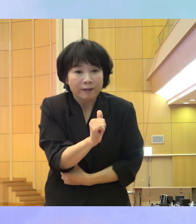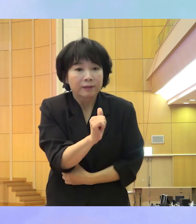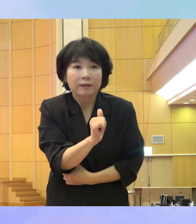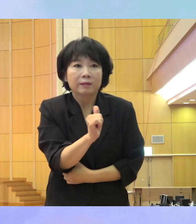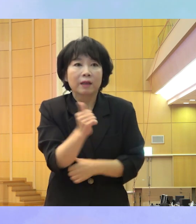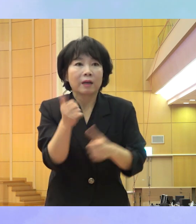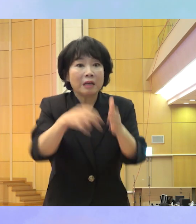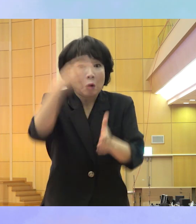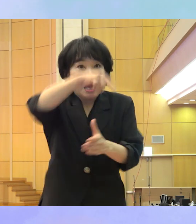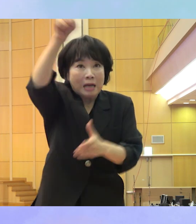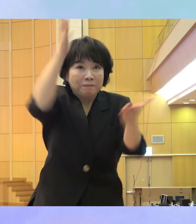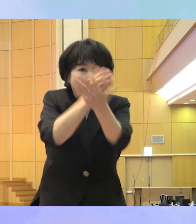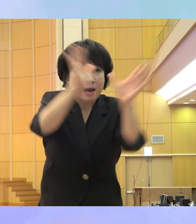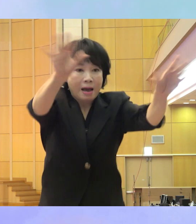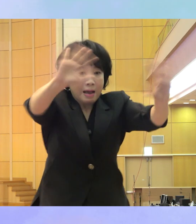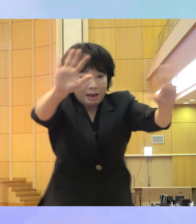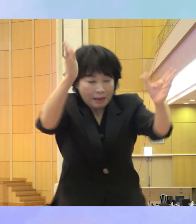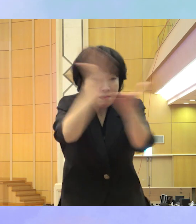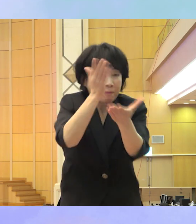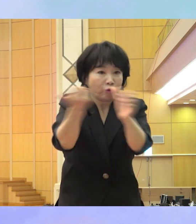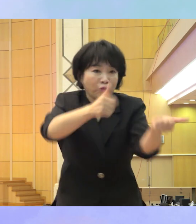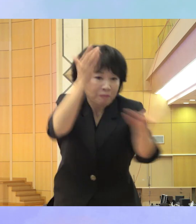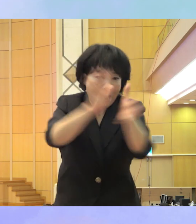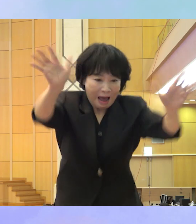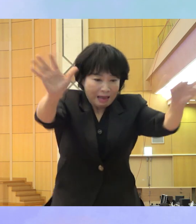절대 예루살렘 올라가지 마세요.